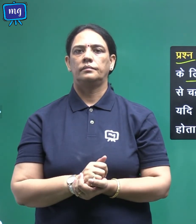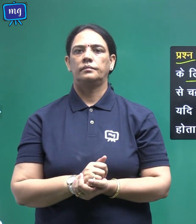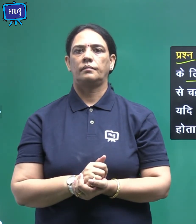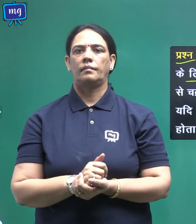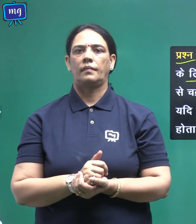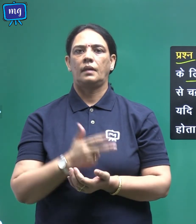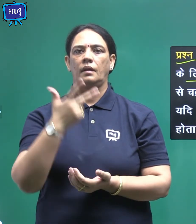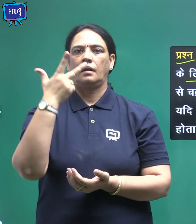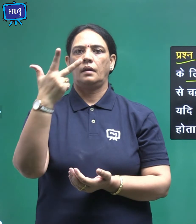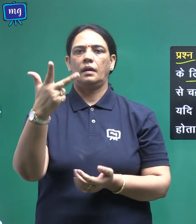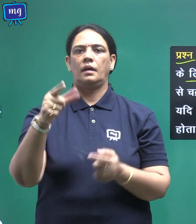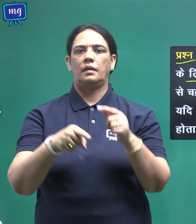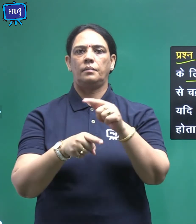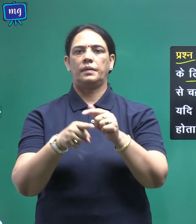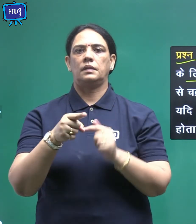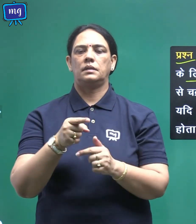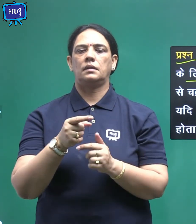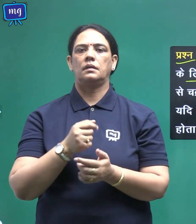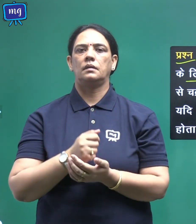8%